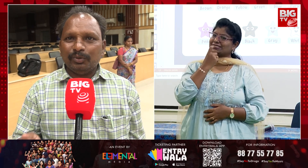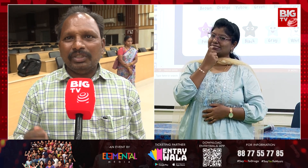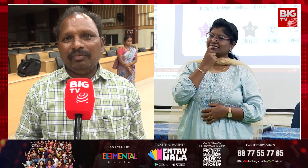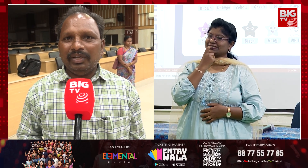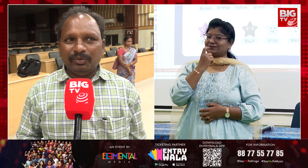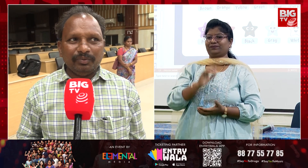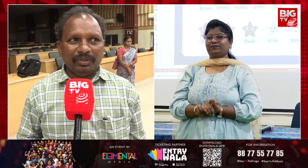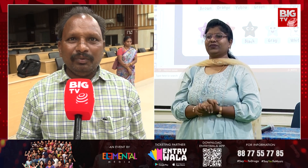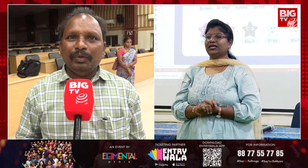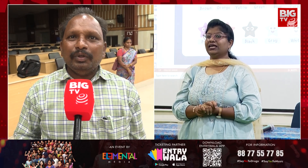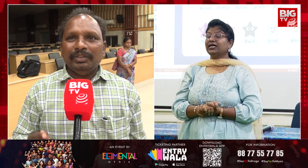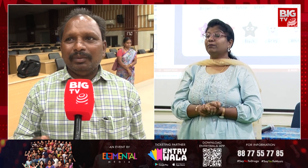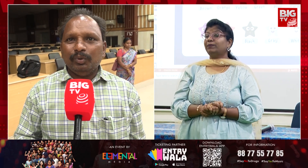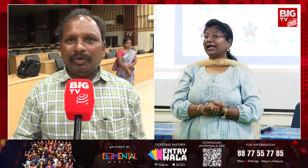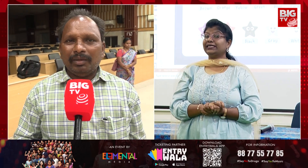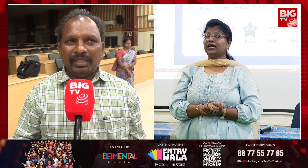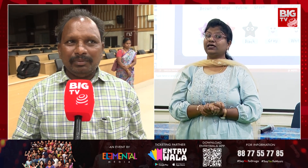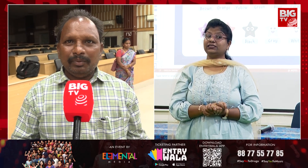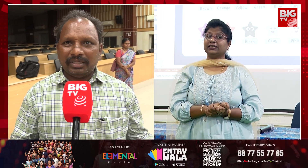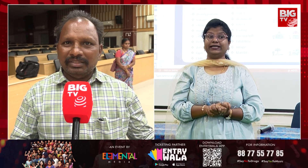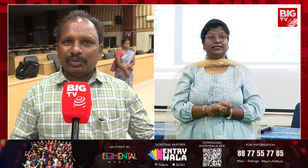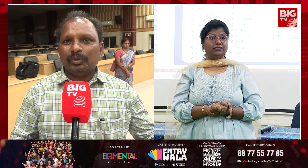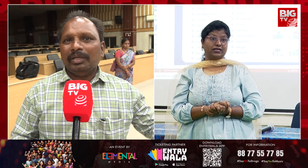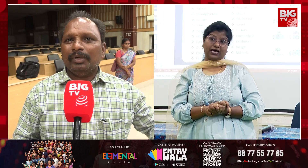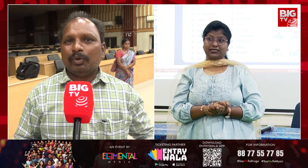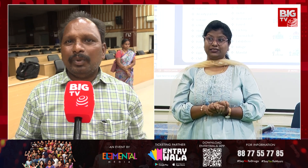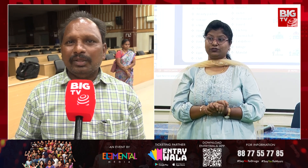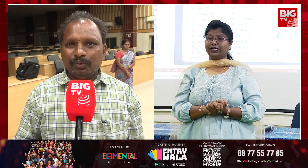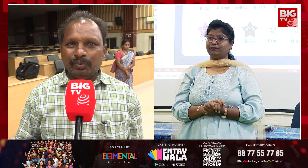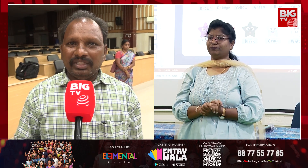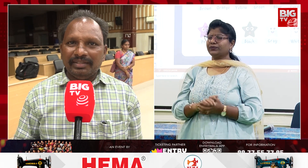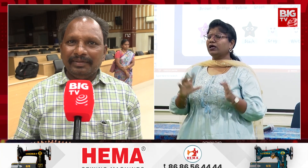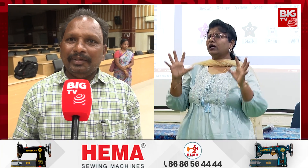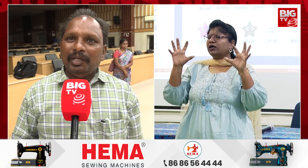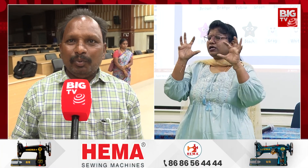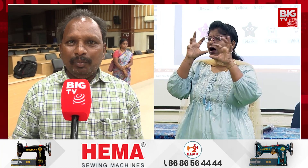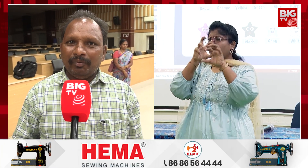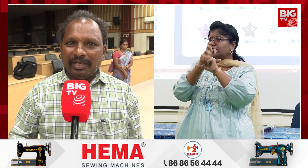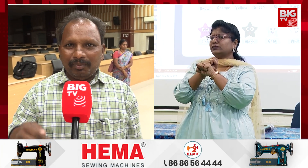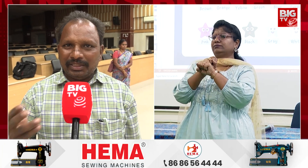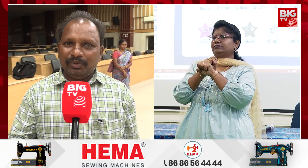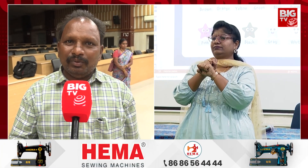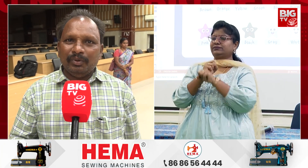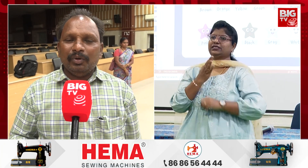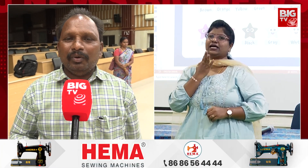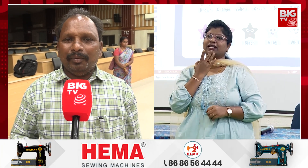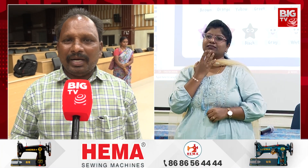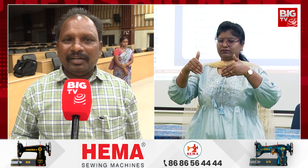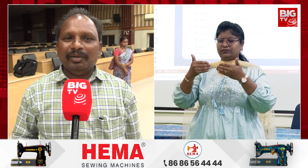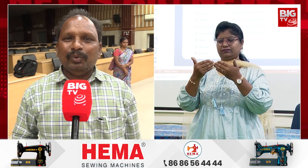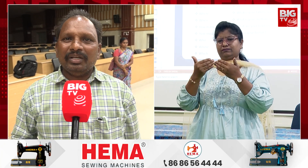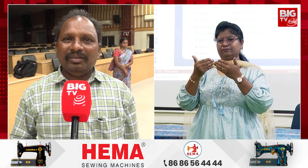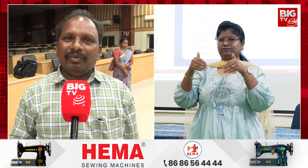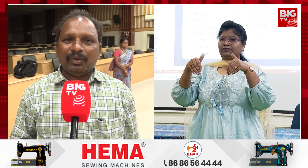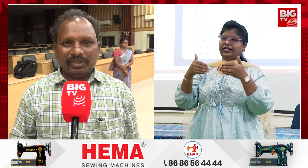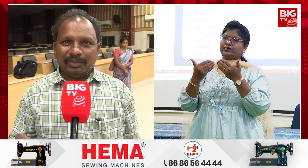చాలా సంతోషంగా ఫీల్ అవుతూ ఉన్నారు. ఇంతకుముందు వాళ్ళ భాష మేము అర్థం చేసుకుంటలేమని ఒక బాధతో ఉండేది, కానీ ఇప్పుడు మేము వాళ్ళ భాషలో